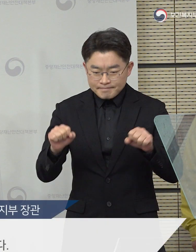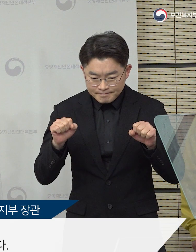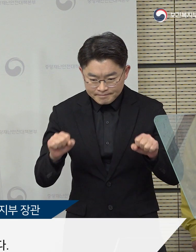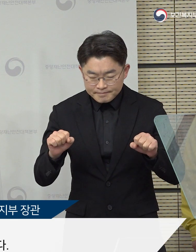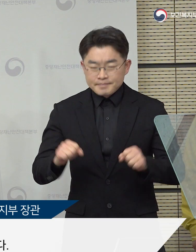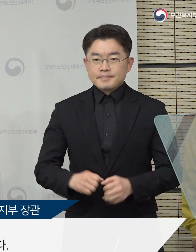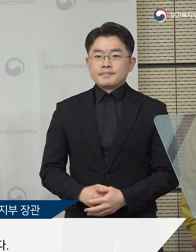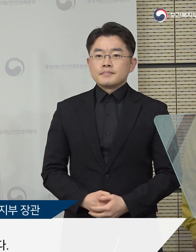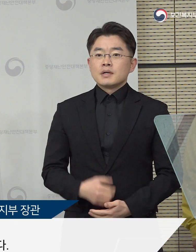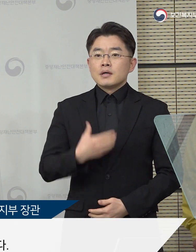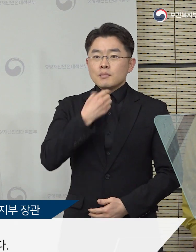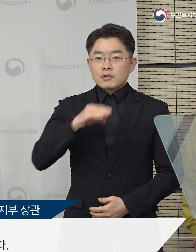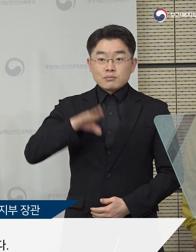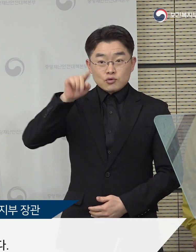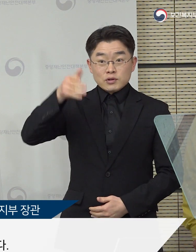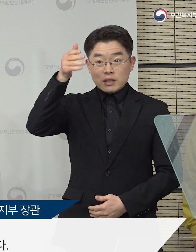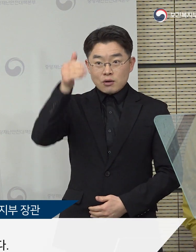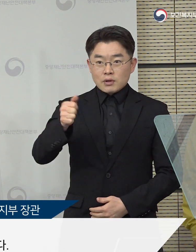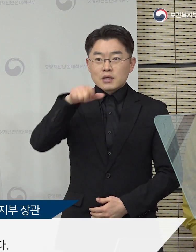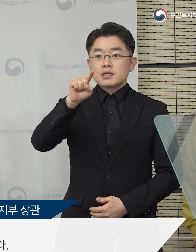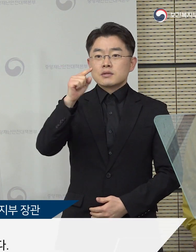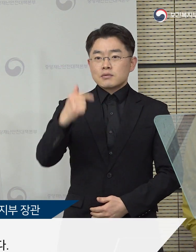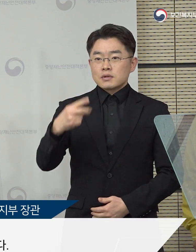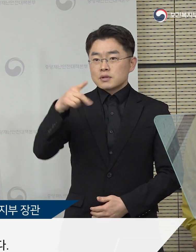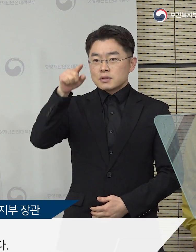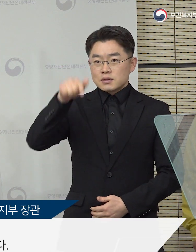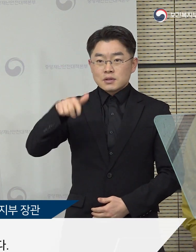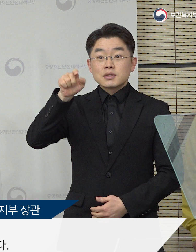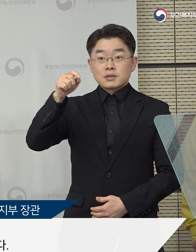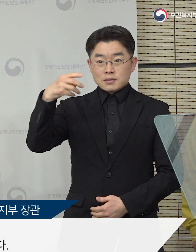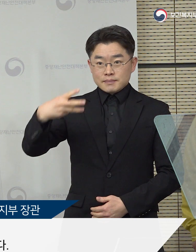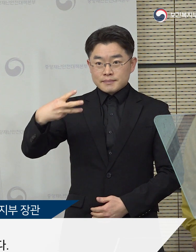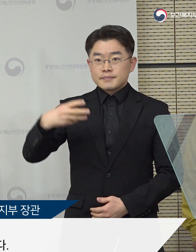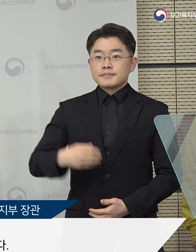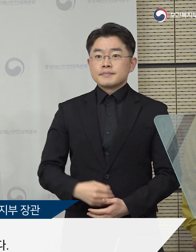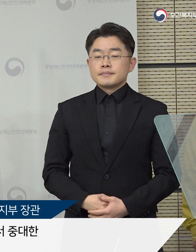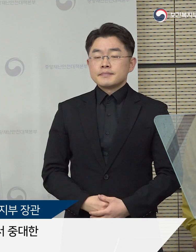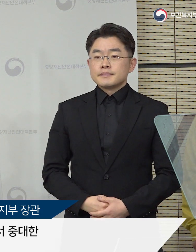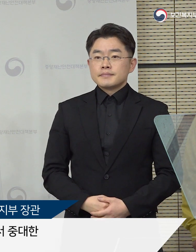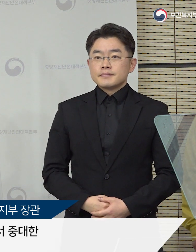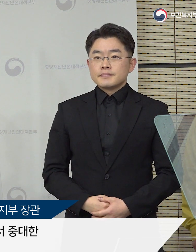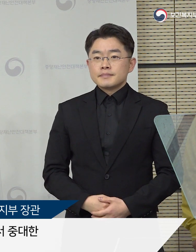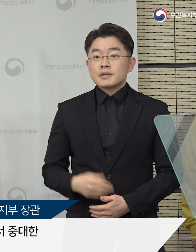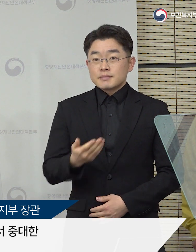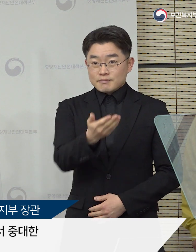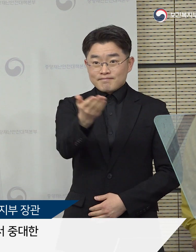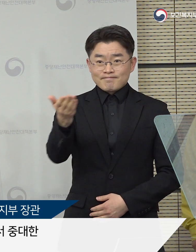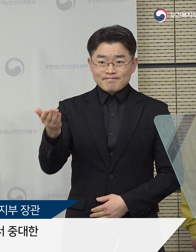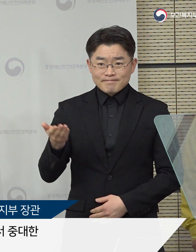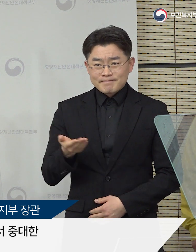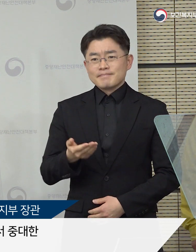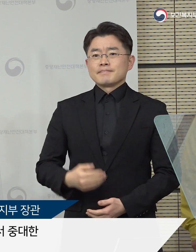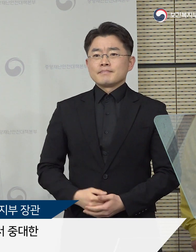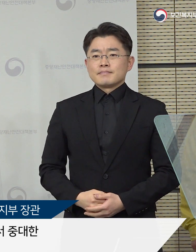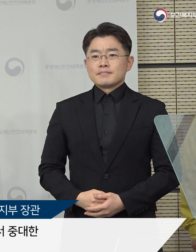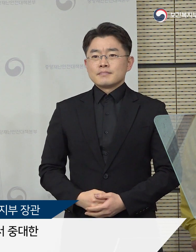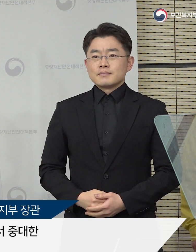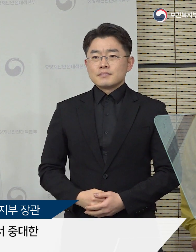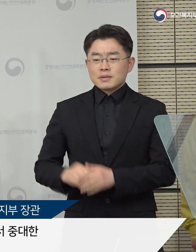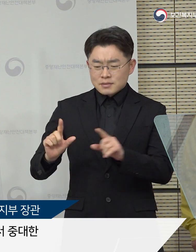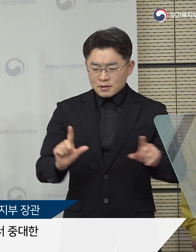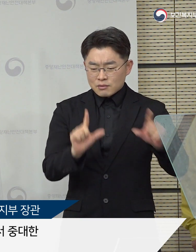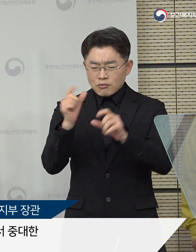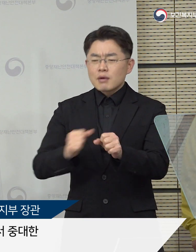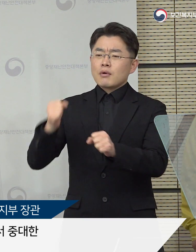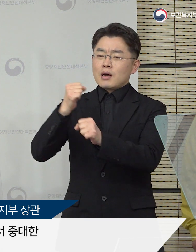안녕하십니까. 중대본 제1차장 보건복지부 장관 권덕철입니다. 국민 여러분, 어렵게 시작한